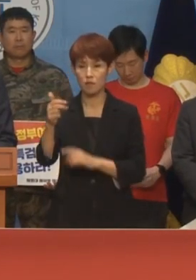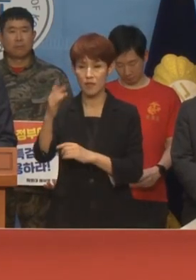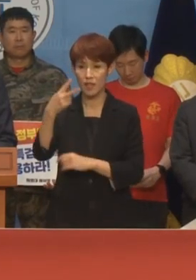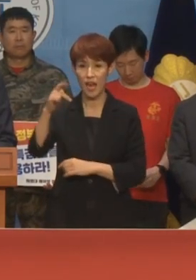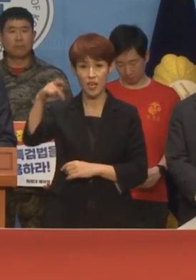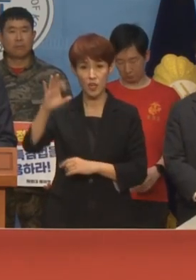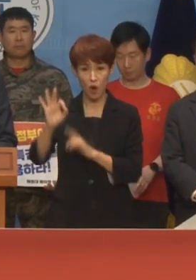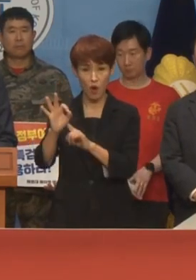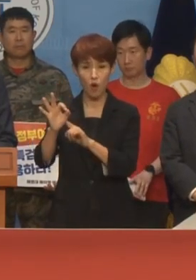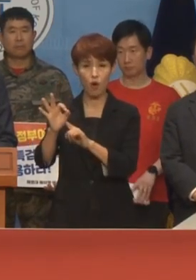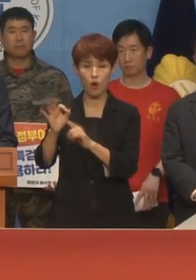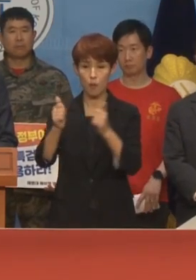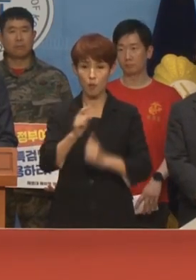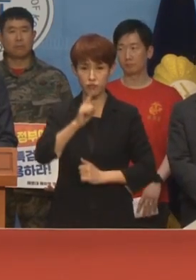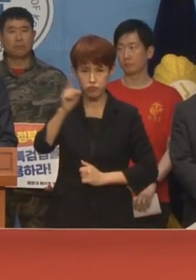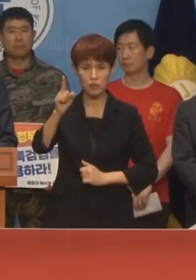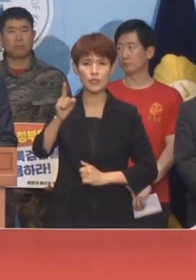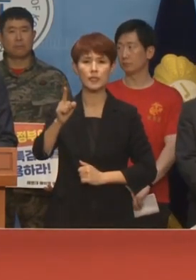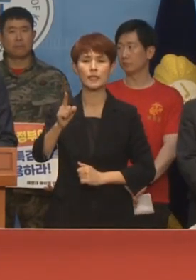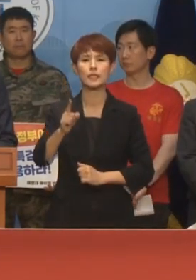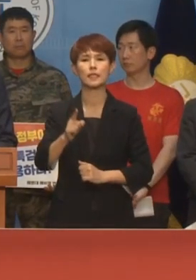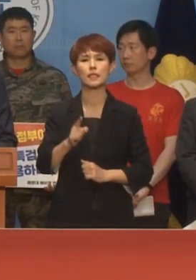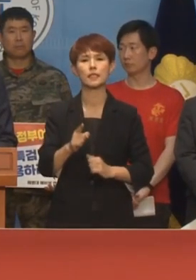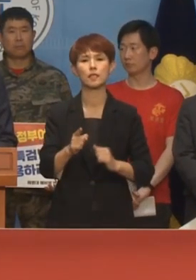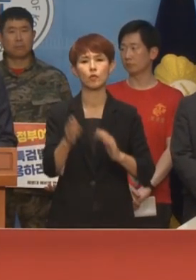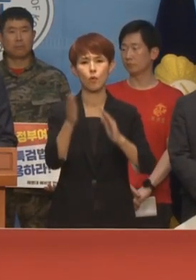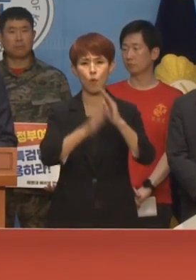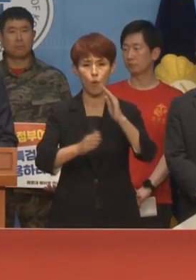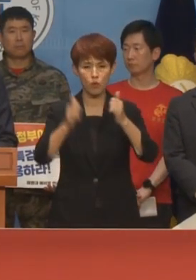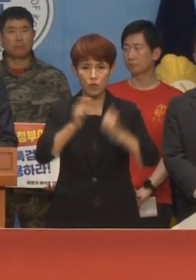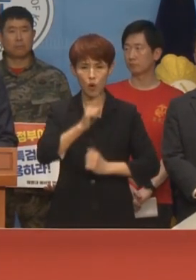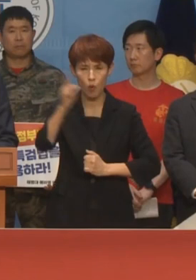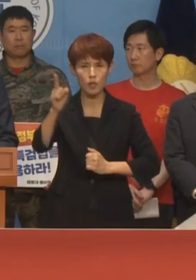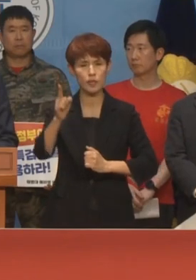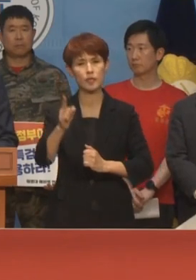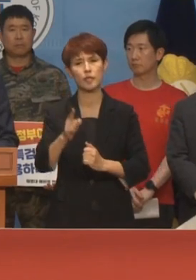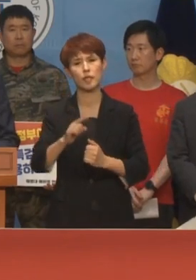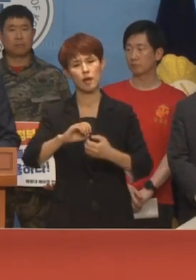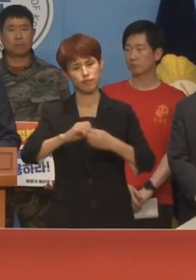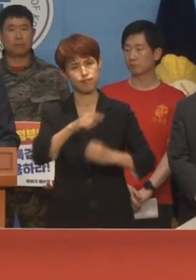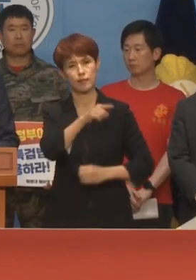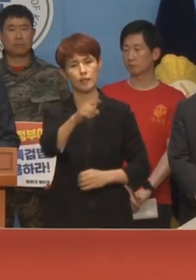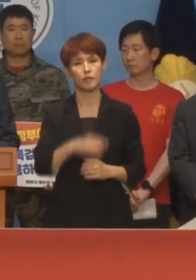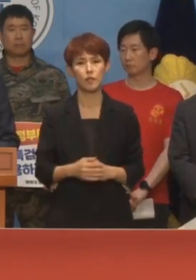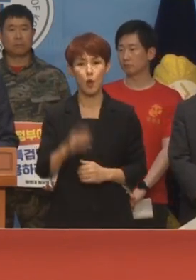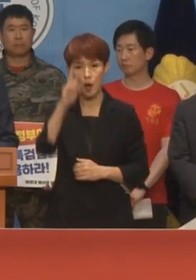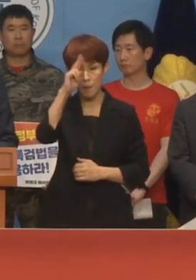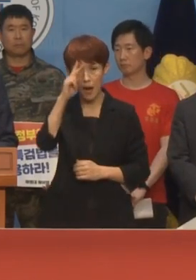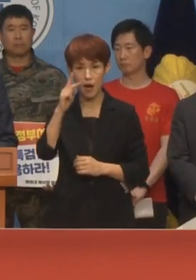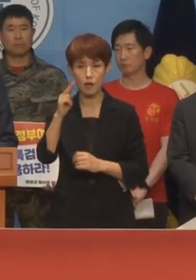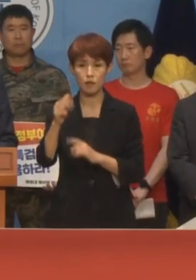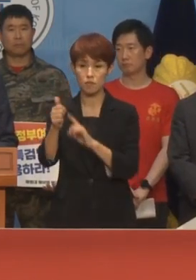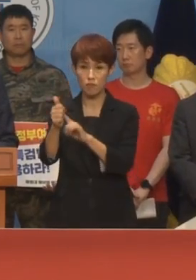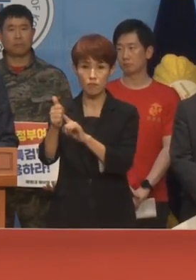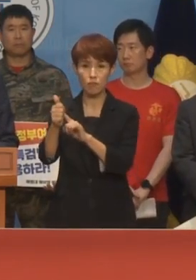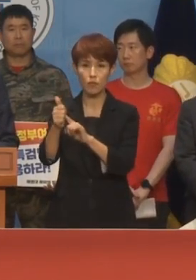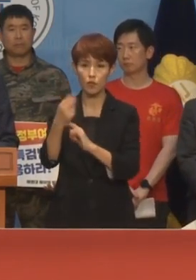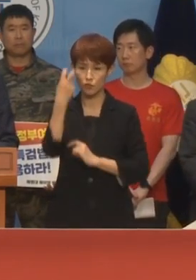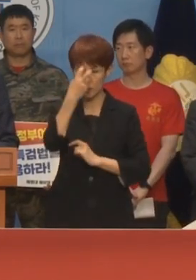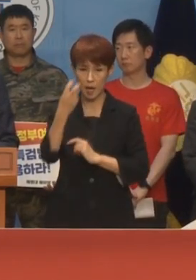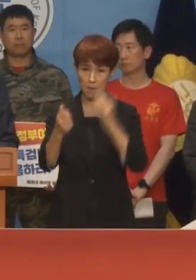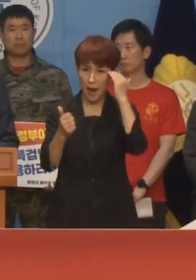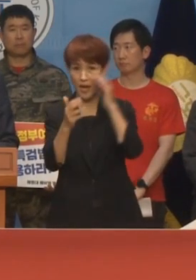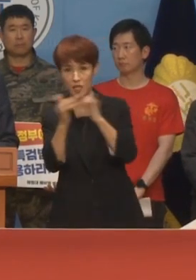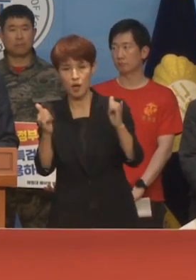기소는 전형적인 공소권 남용이라고 생각하고 있고 이 박정훈 대령의 수사를 방해한 자들은 모두